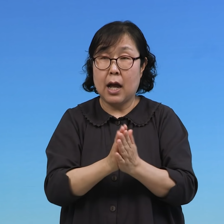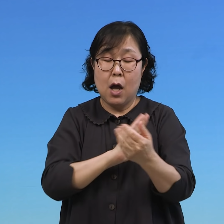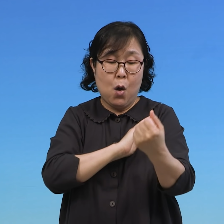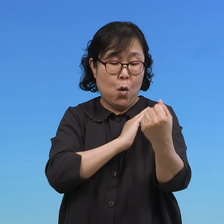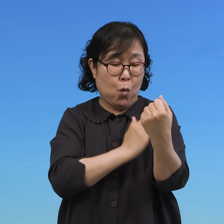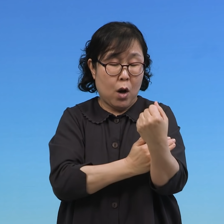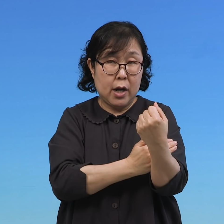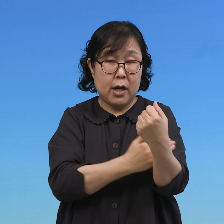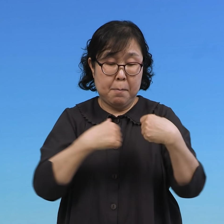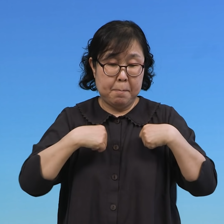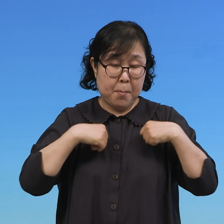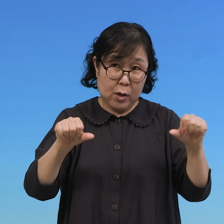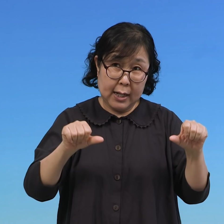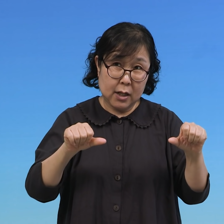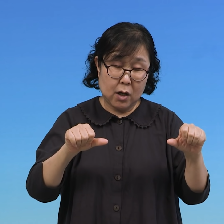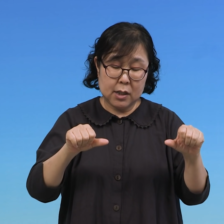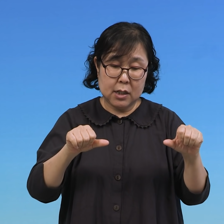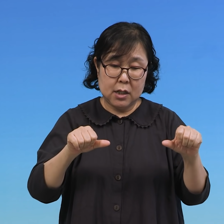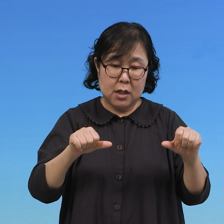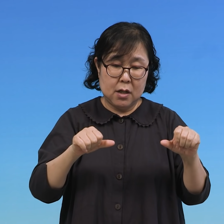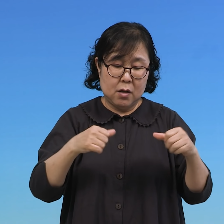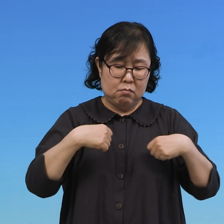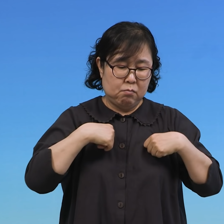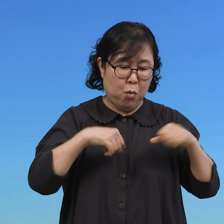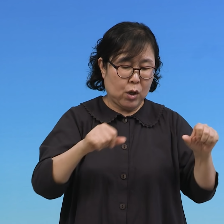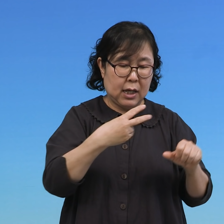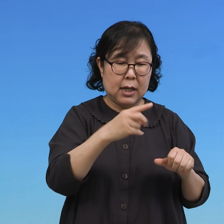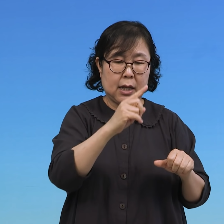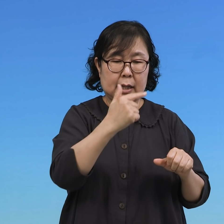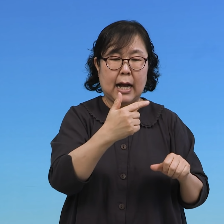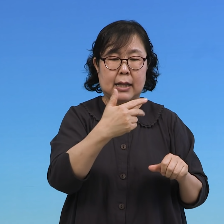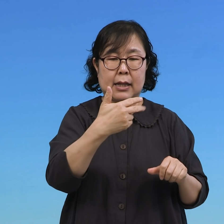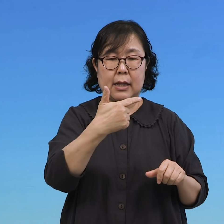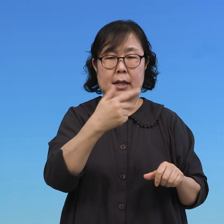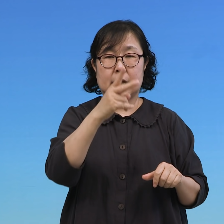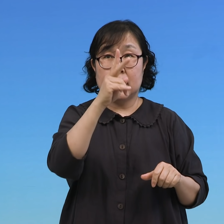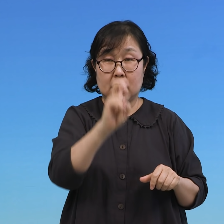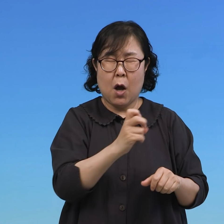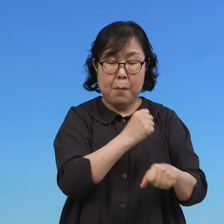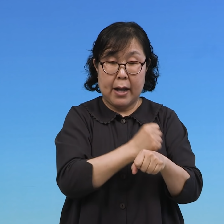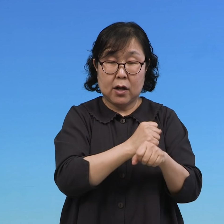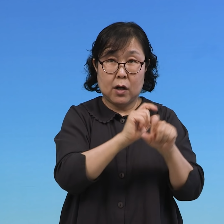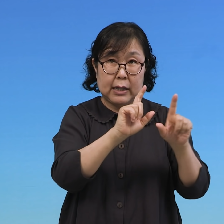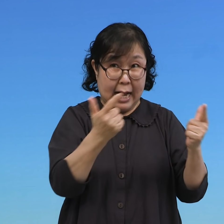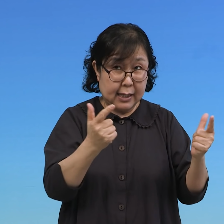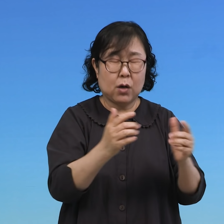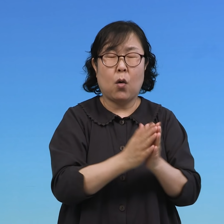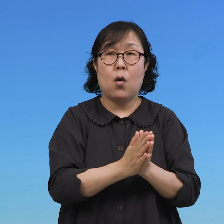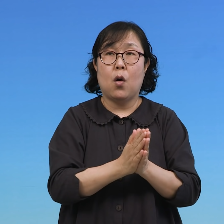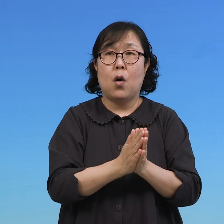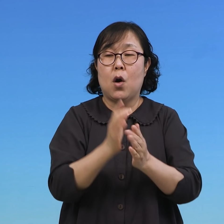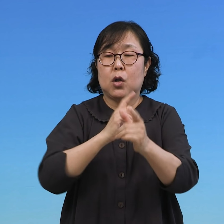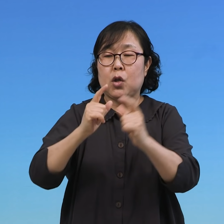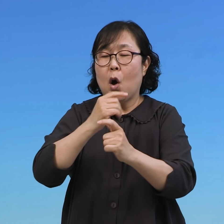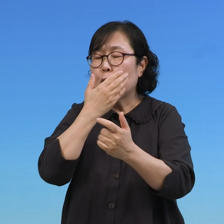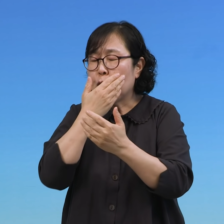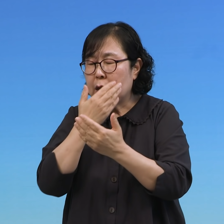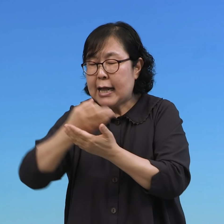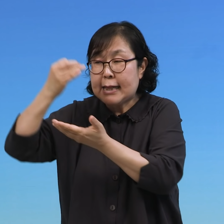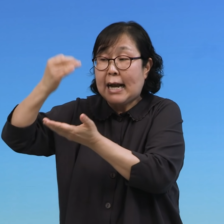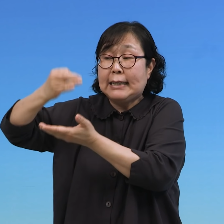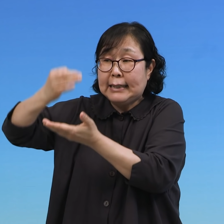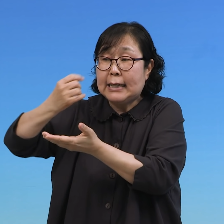포기란 단념하는 것이 아니라 더 귀한 가치를 발견하고 그것을 취하기로 결정하는 것이다.